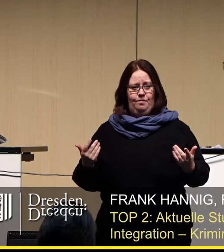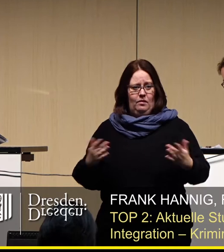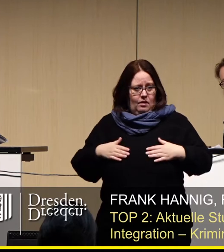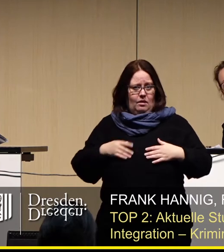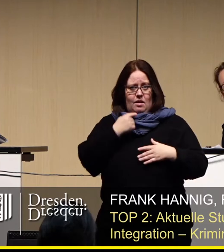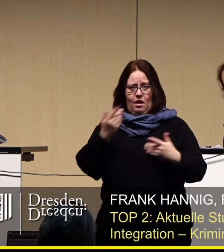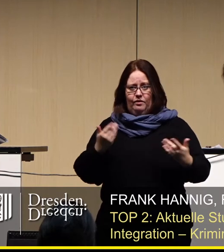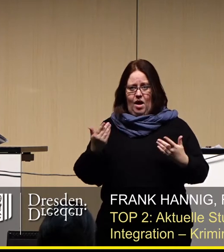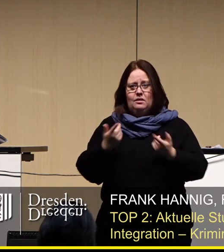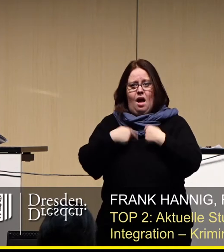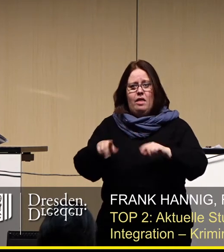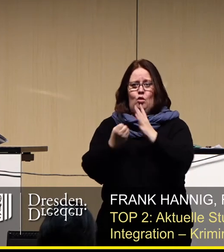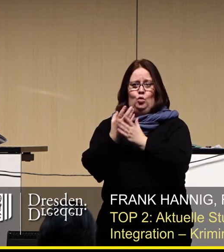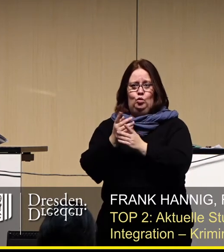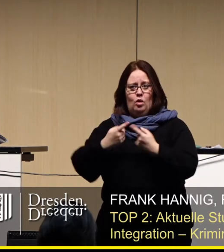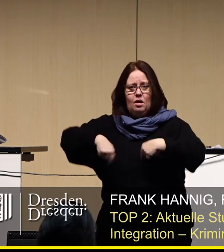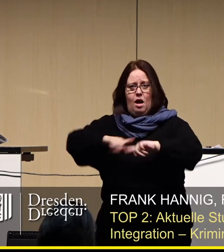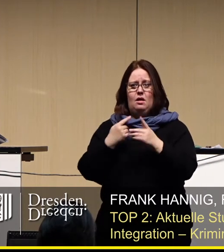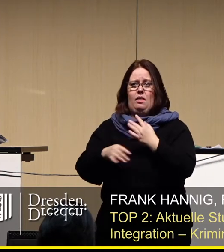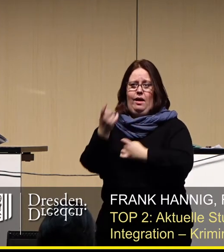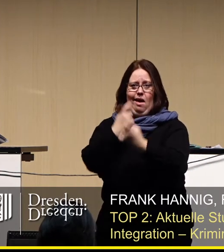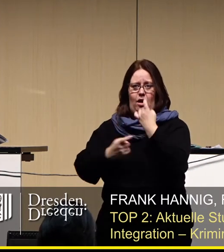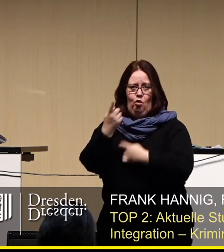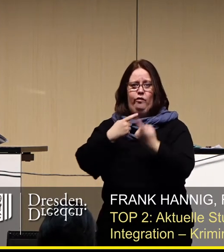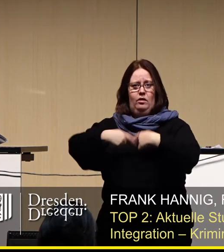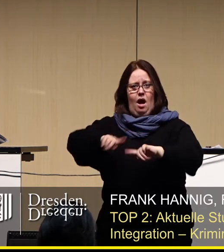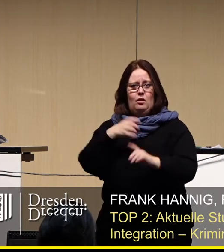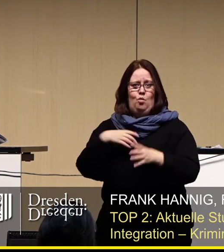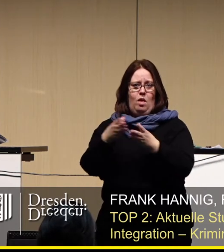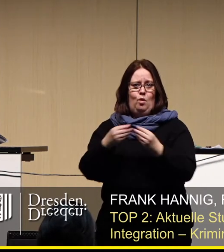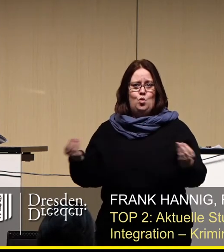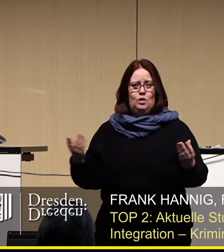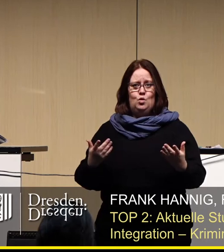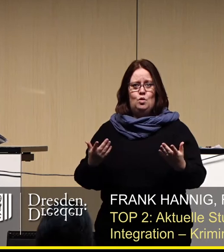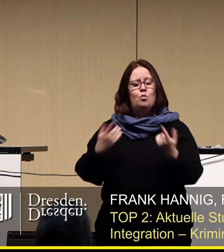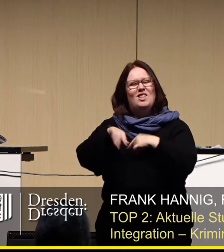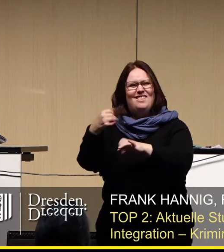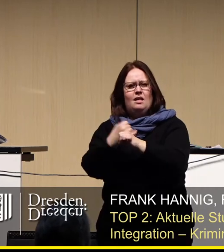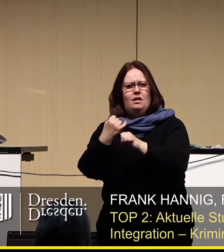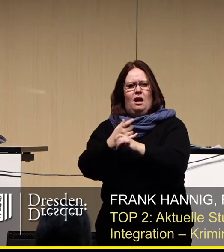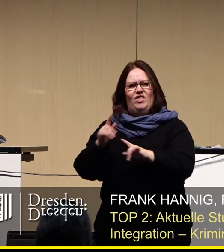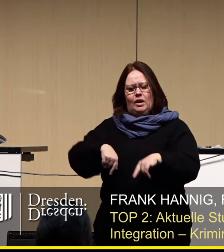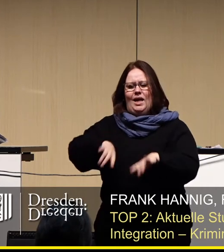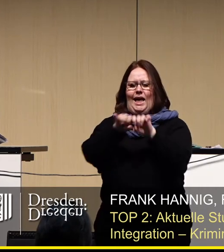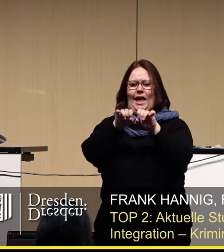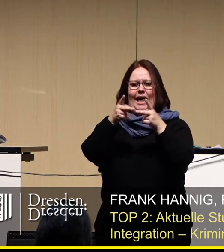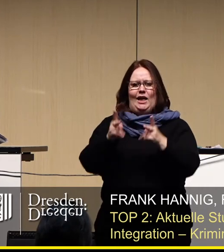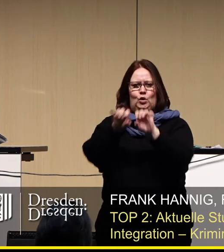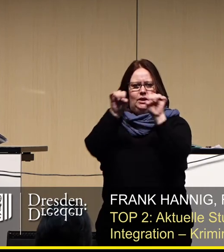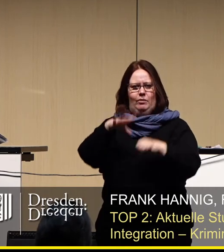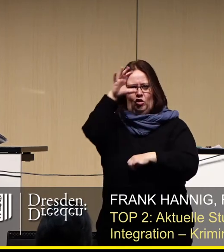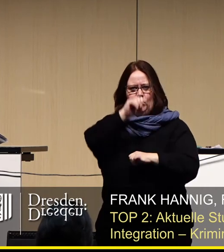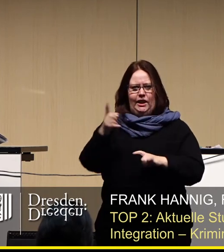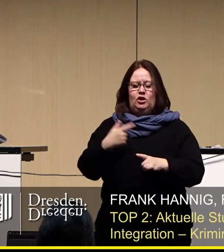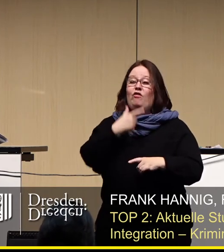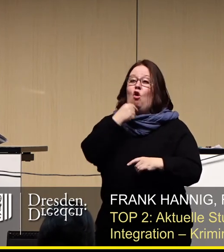sagt uns das? Ein anderer Kulturkreis, ein anderer Herkunftskreis, eine andere Problemlösung. Diese Täter verstehen unser Rechtssystem nicht, diese Täter wollen